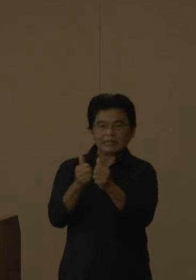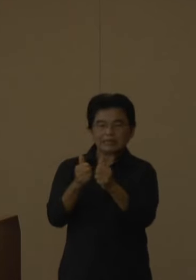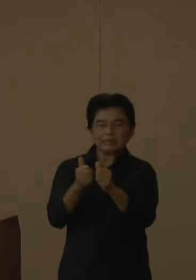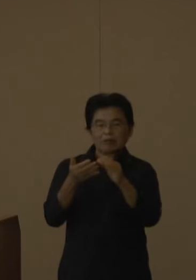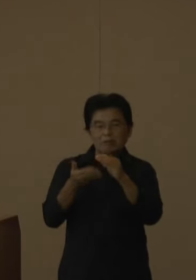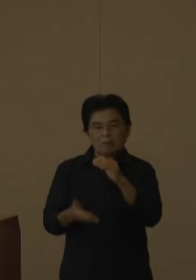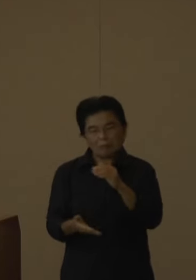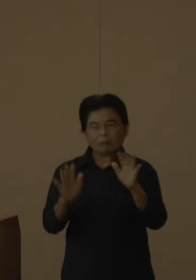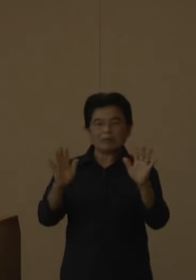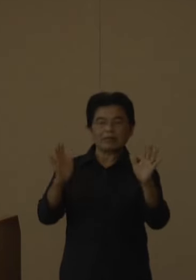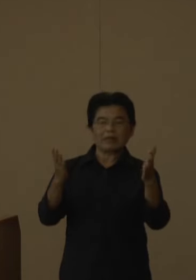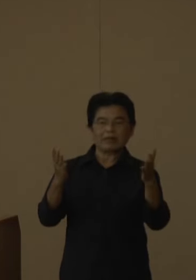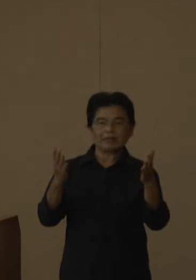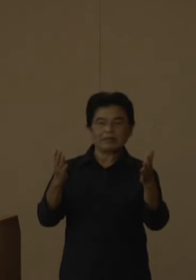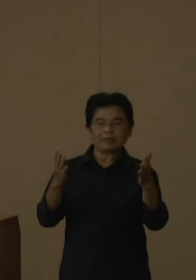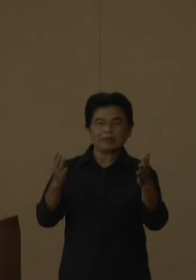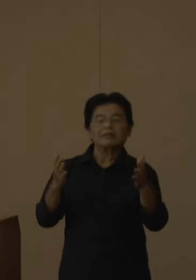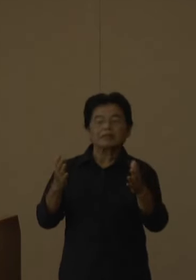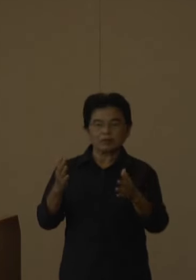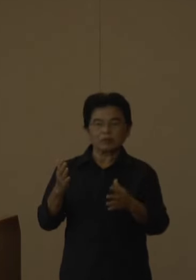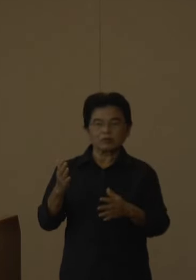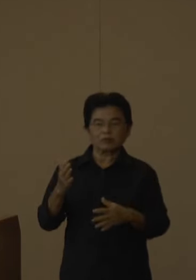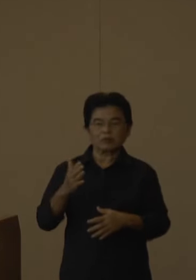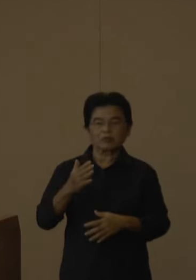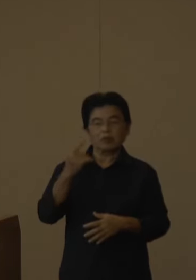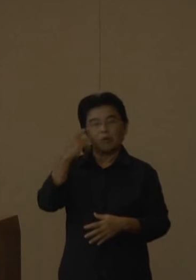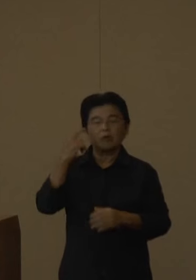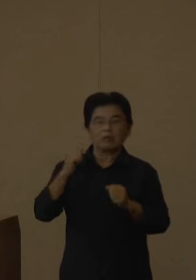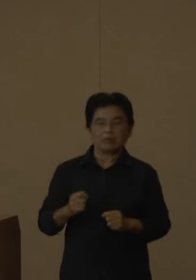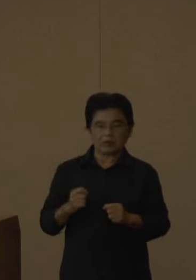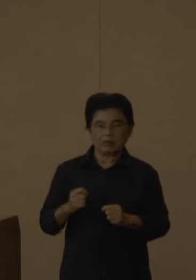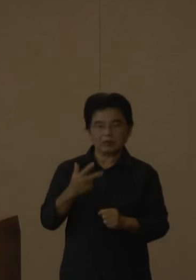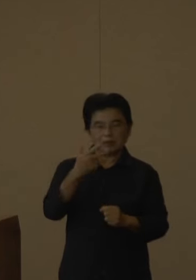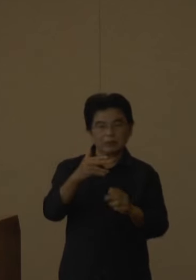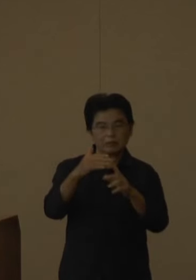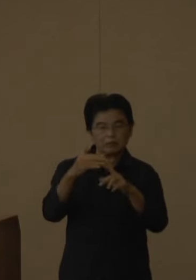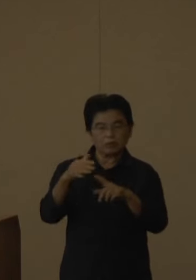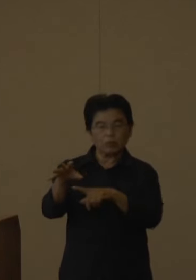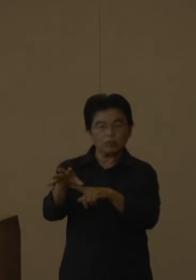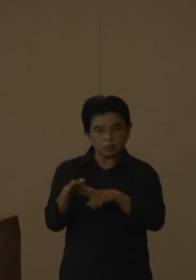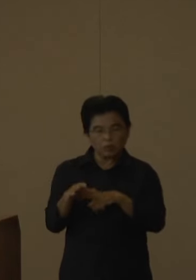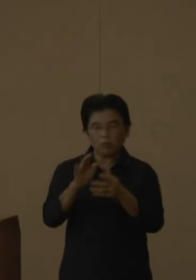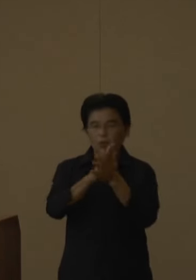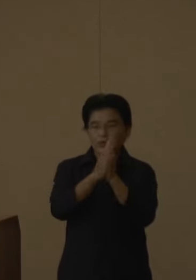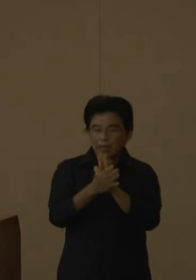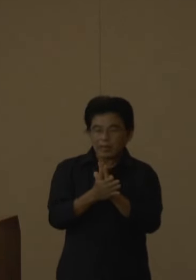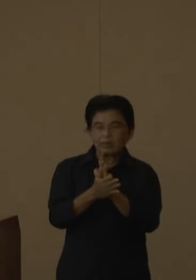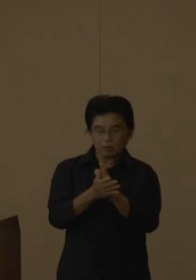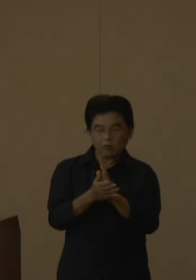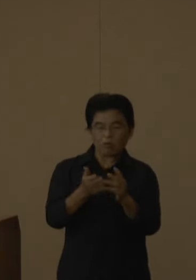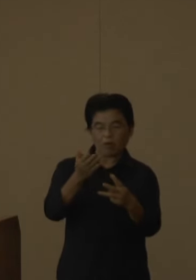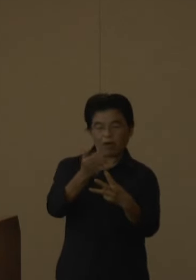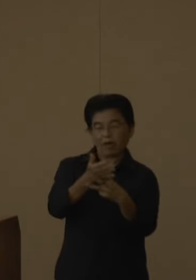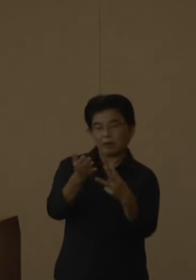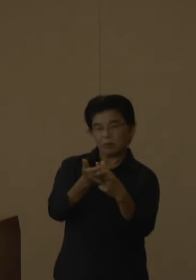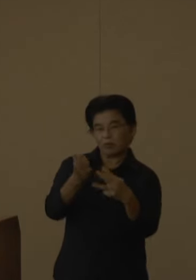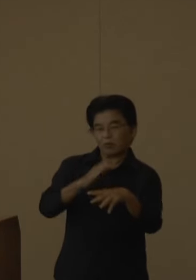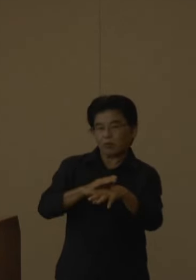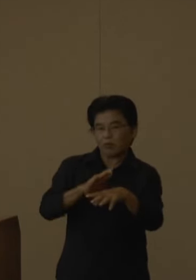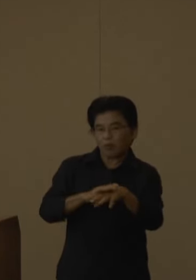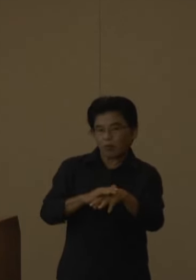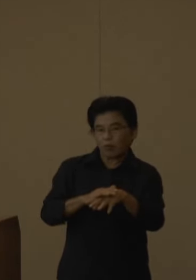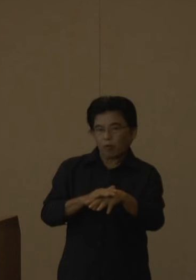いうことで、認識してるんですが、はい、これ市町村県の配分ありきで議論が進ん